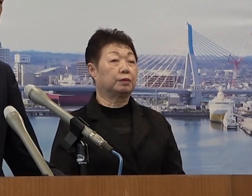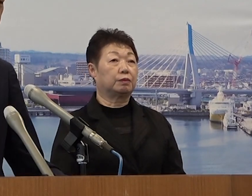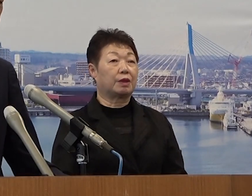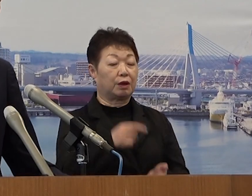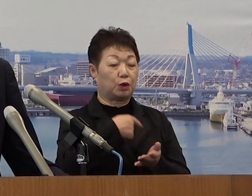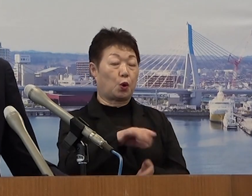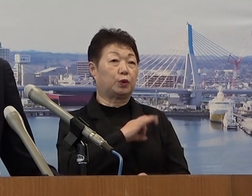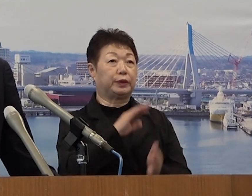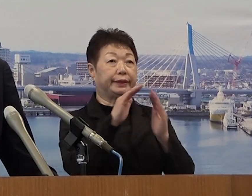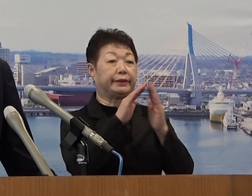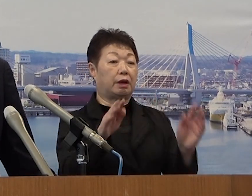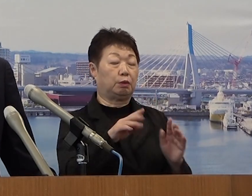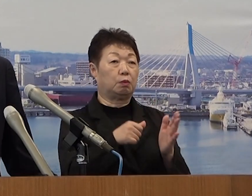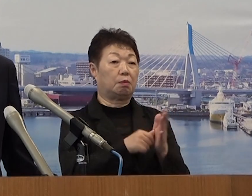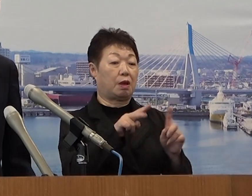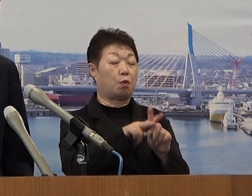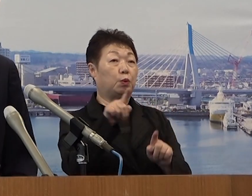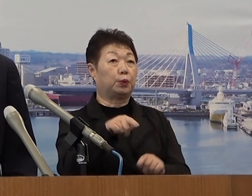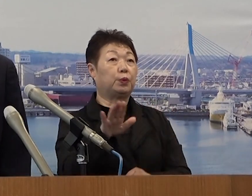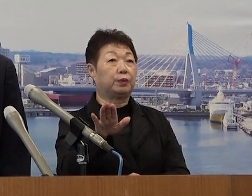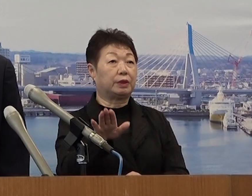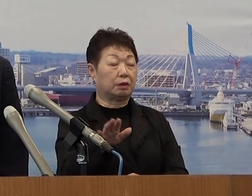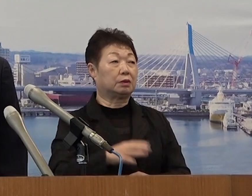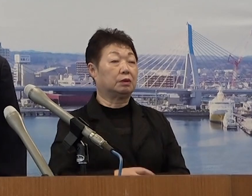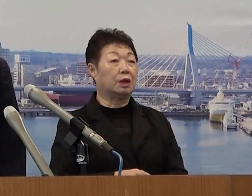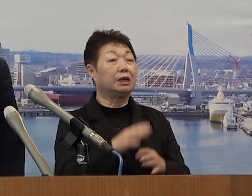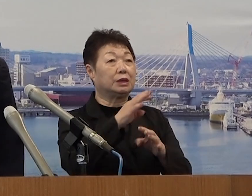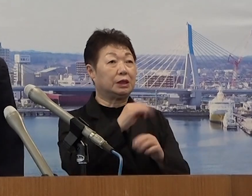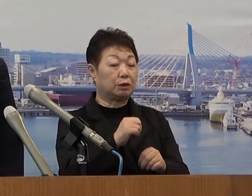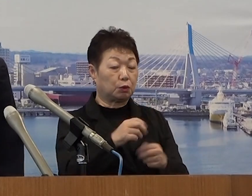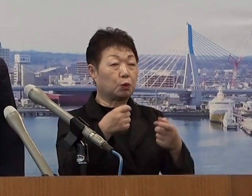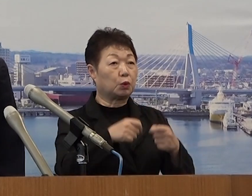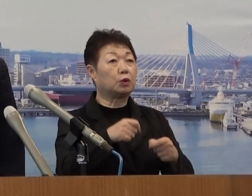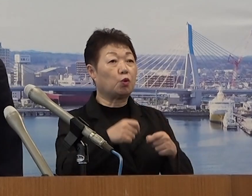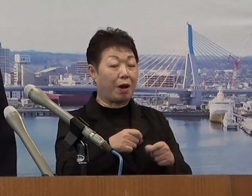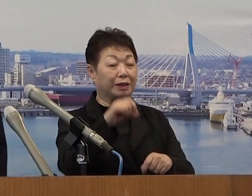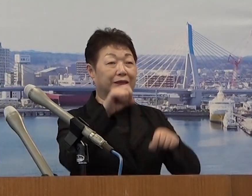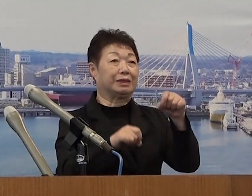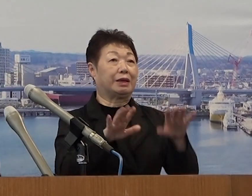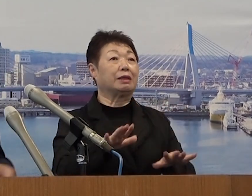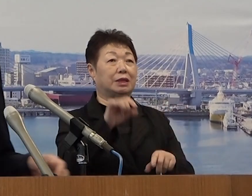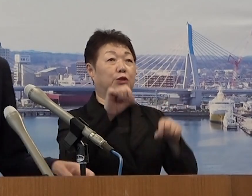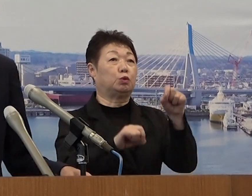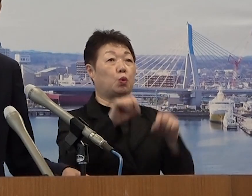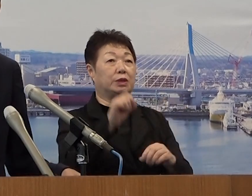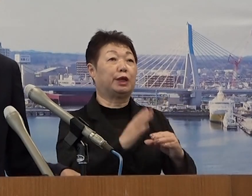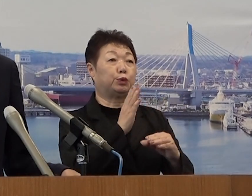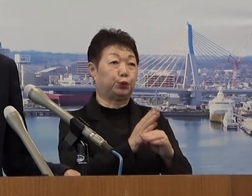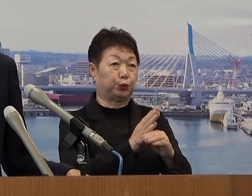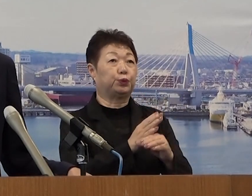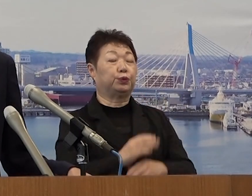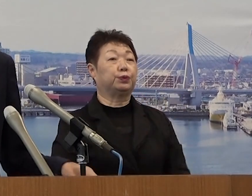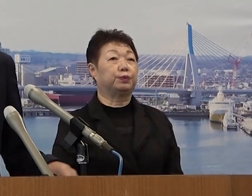教育委員会の小野でございます。時期と詳細につきましては現在調整中でございます。以上です